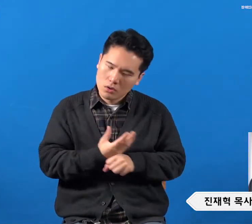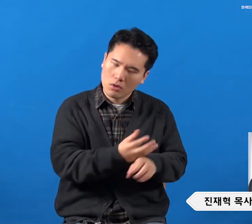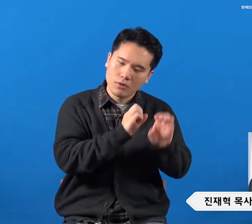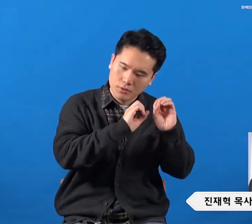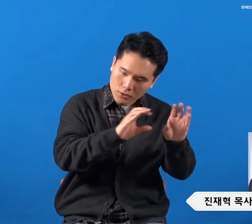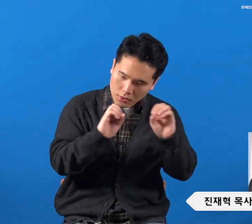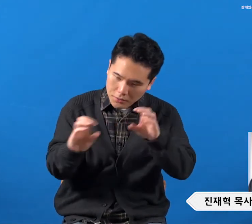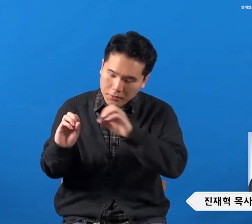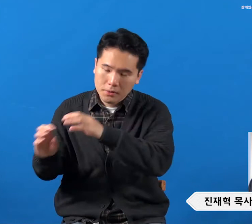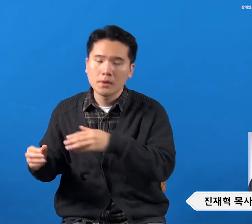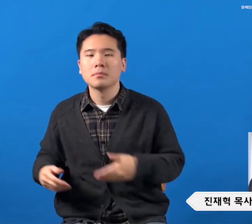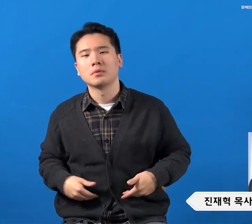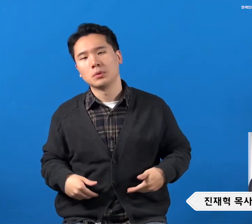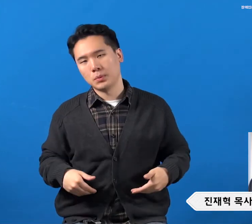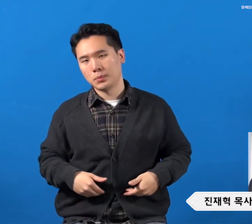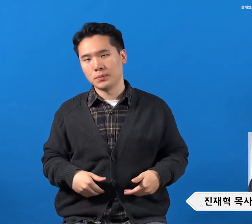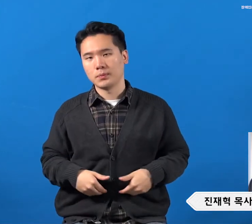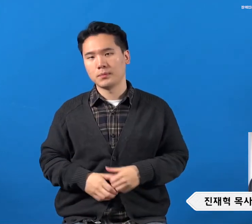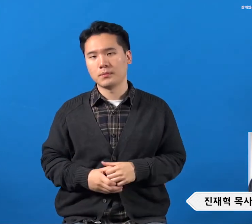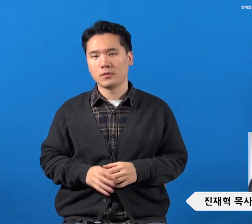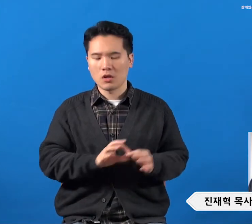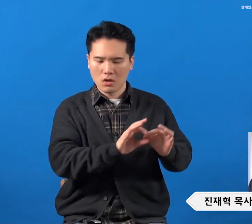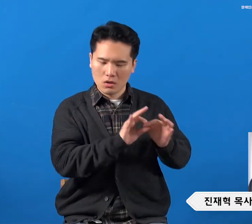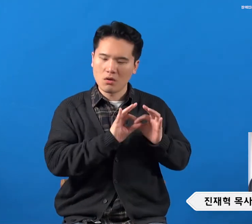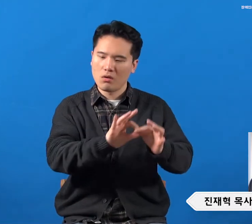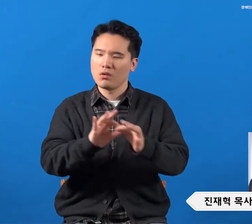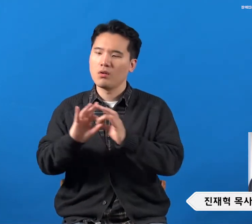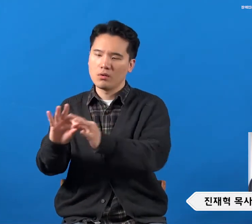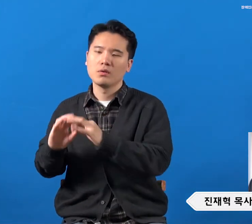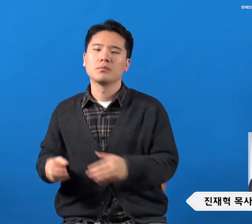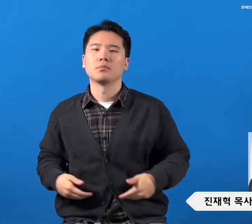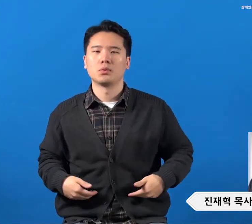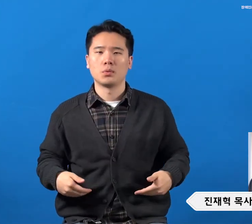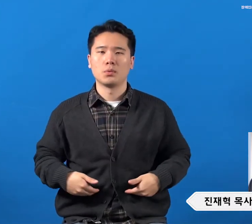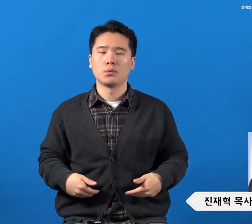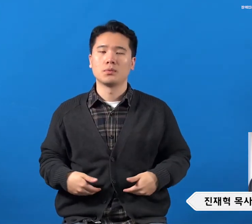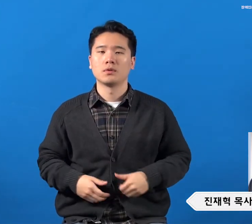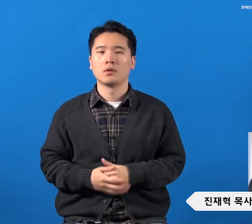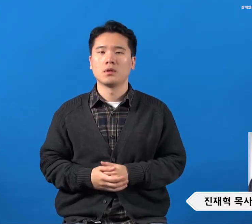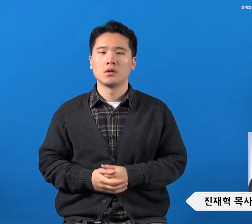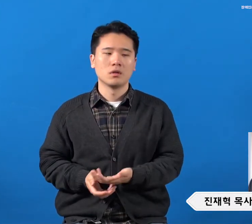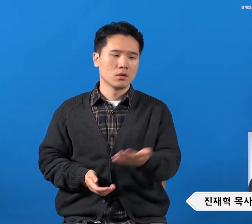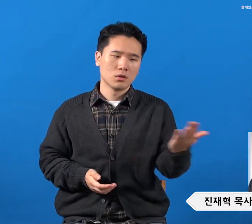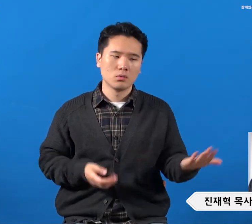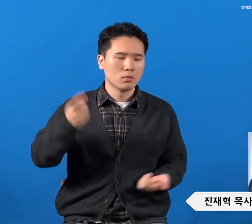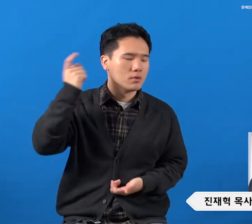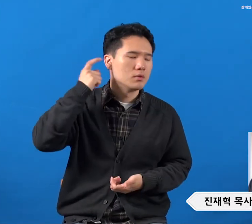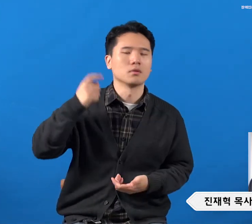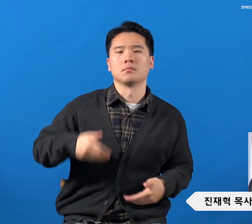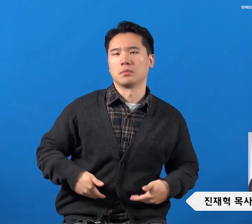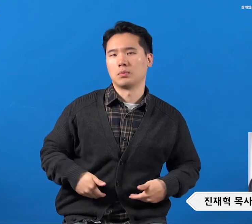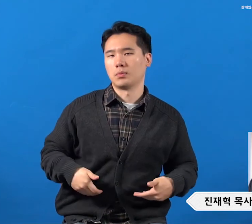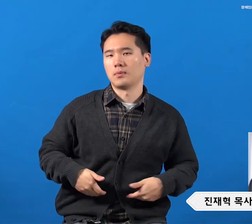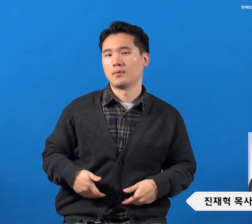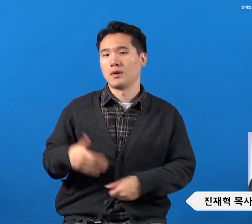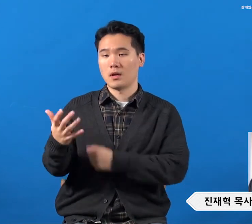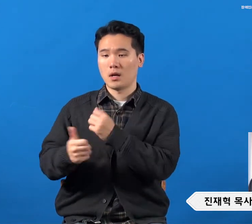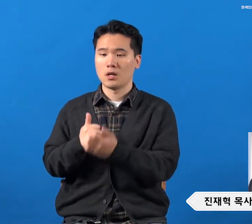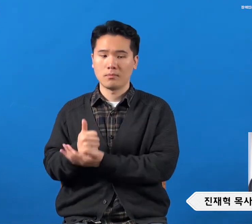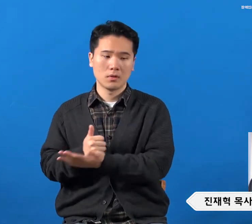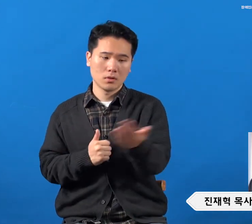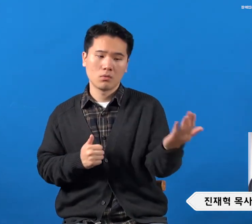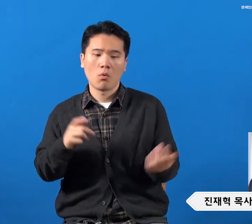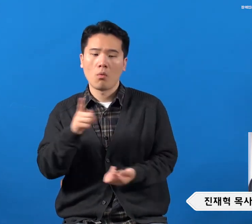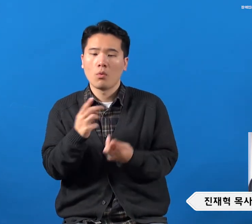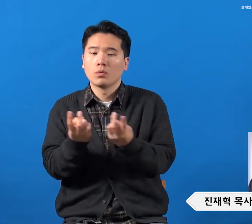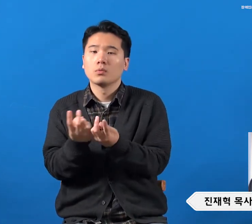전해야 합니다. 전달해야 합니다. 연결해 주어야 합니다. 그들도 알아야 하고 들어야 합니다. 하나님이 그들을